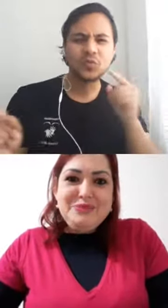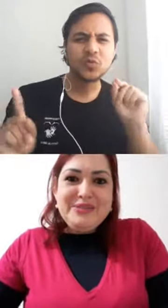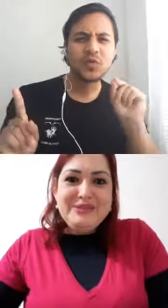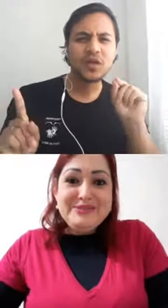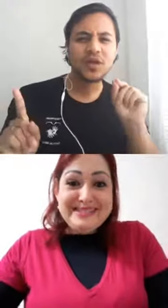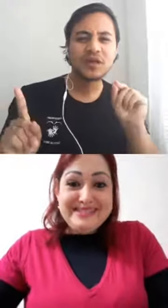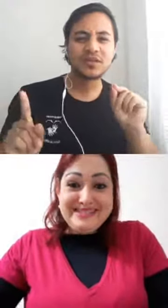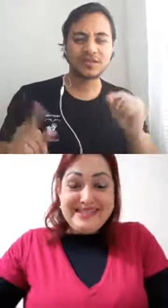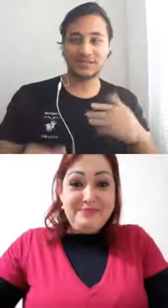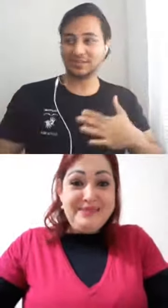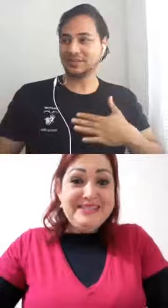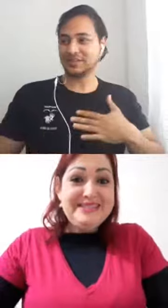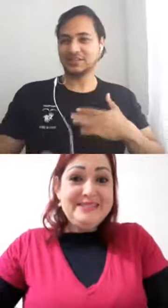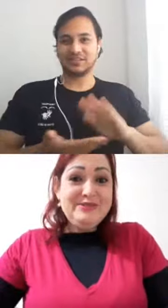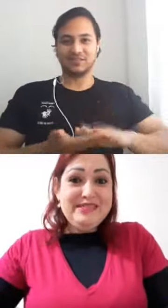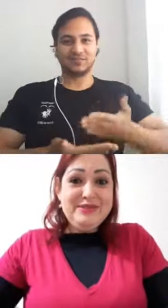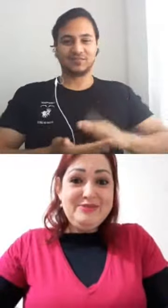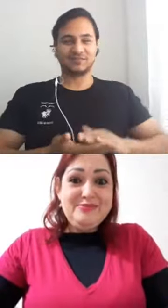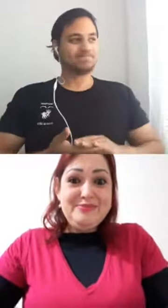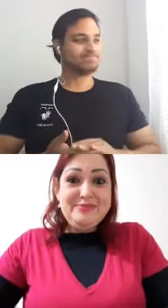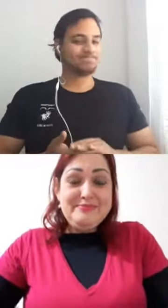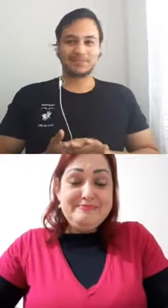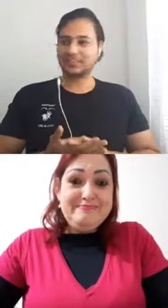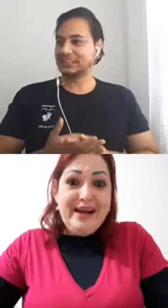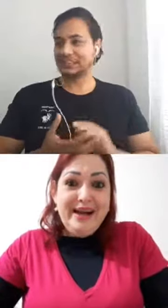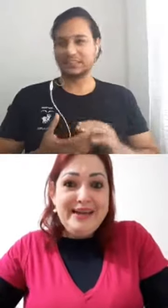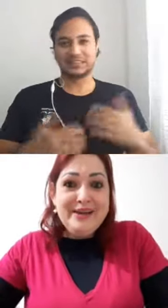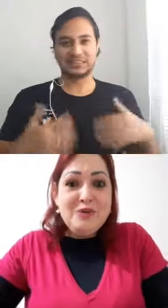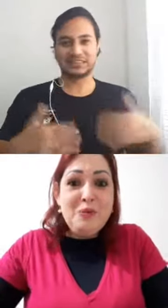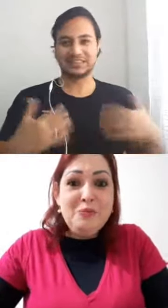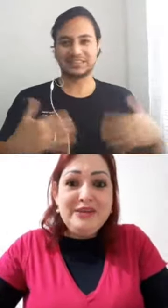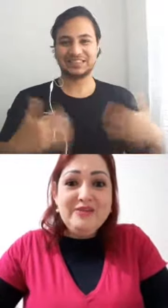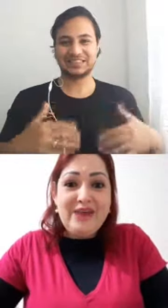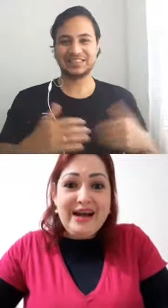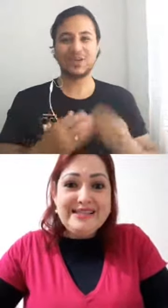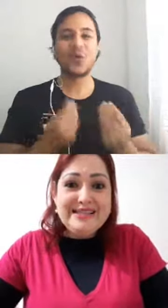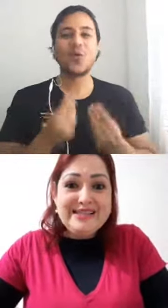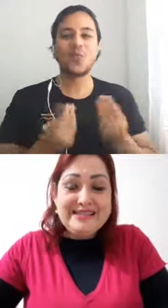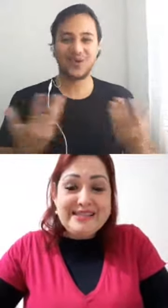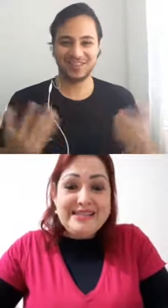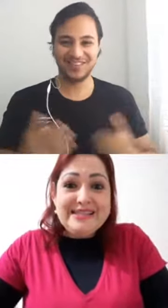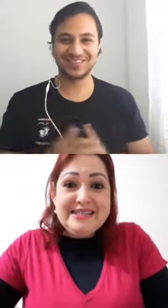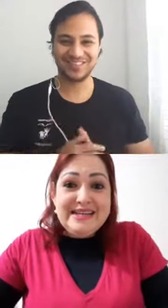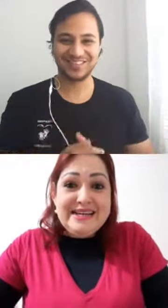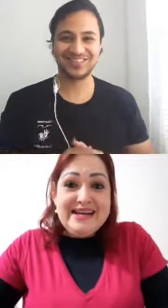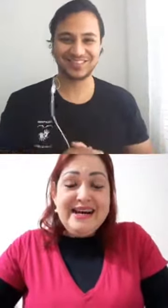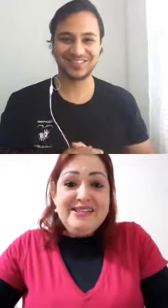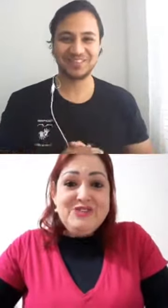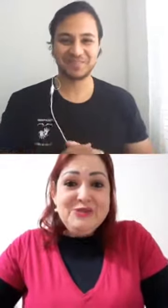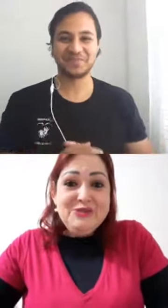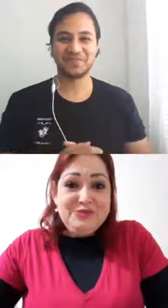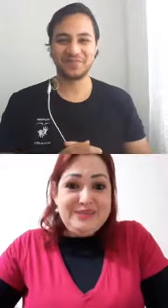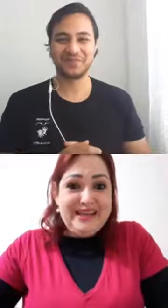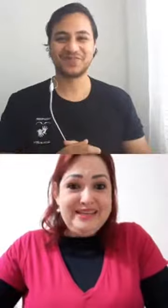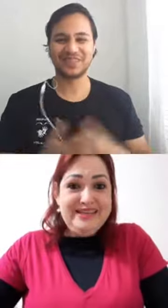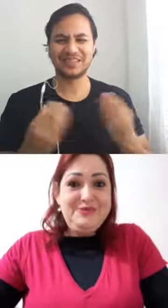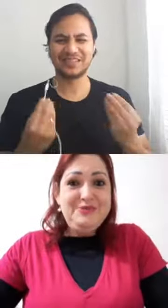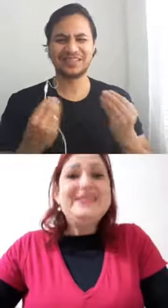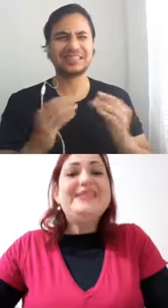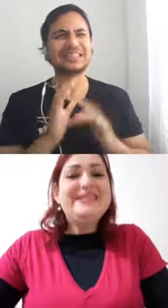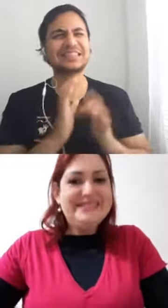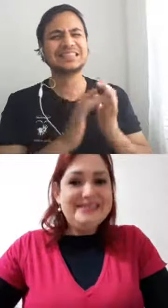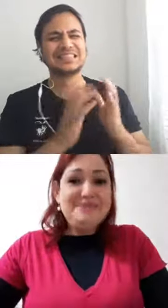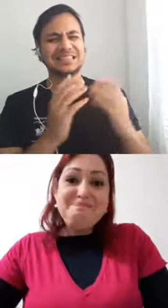meu Deus, sabe, nessa situação, ai, como que faz? Ai, Jesus, será